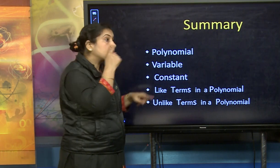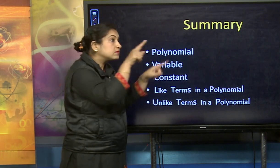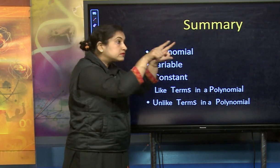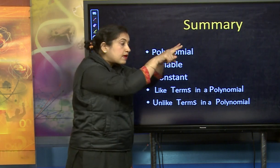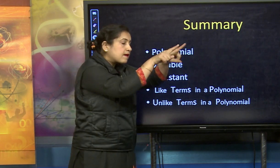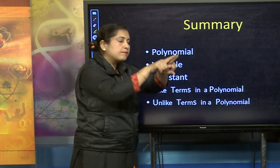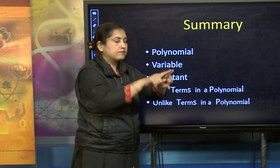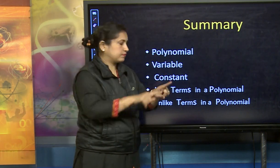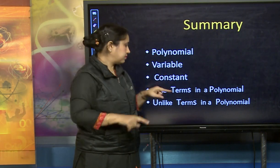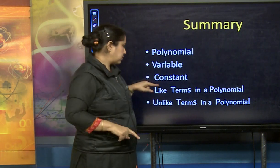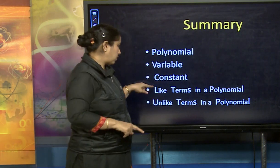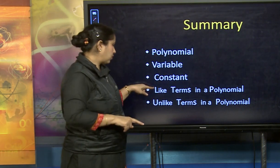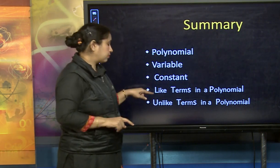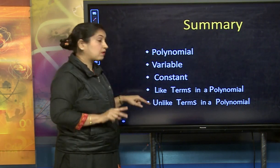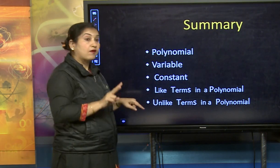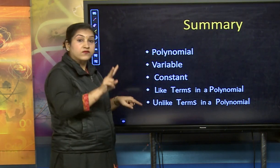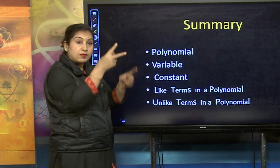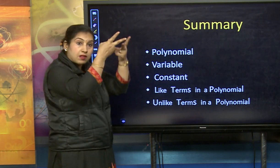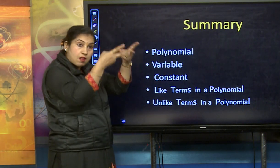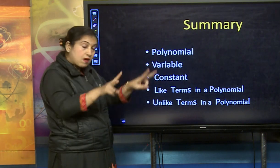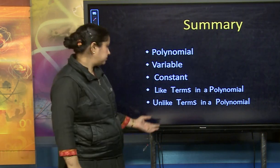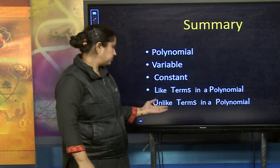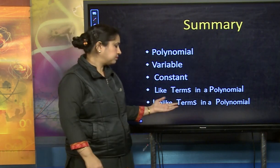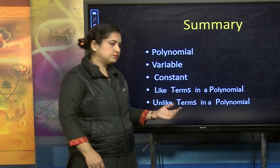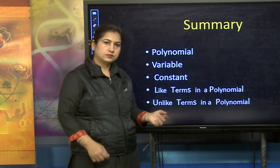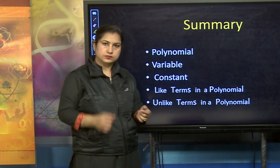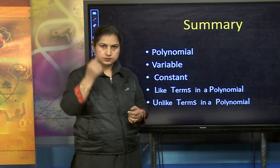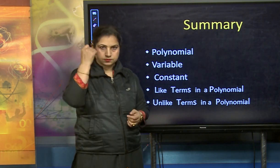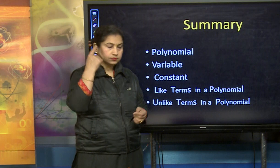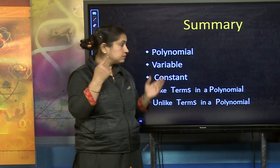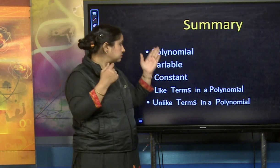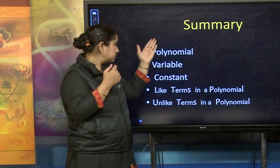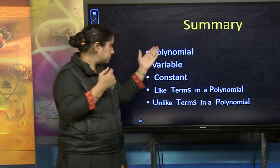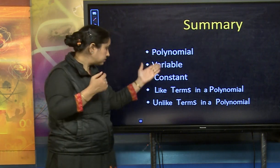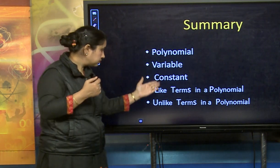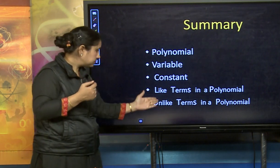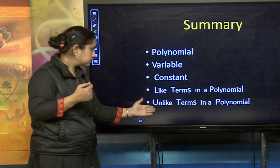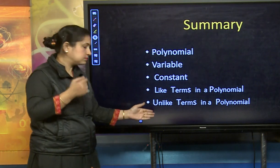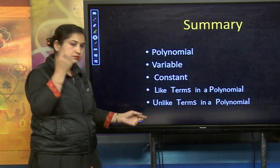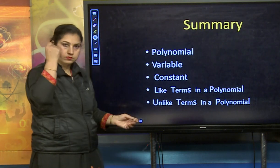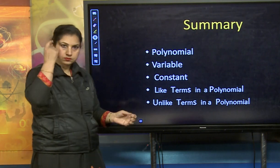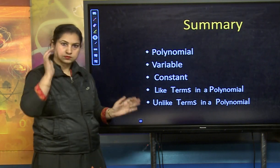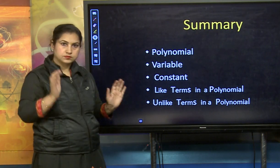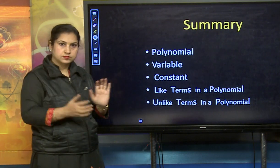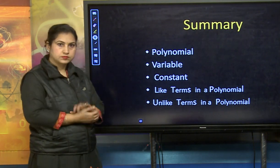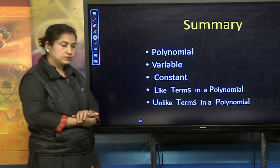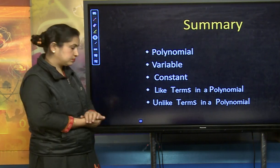करके समझना होता है है तो उम्मीद है यह इस वीडियो का समरी